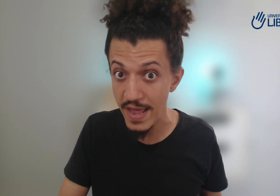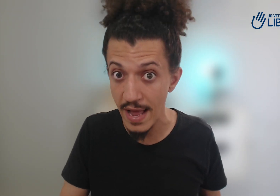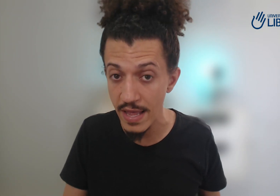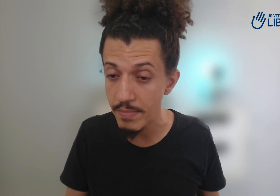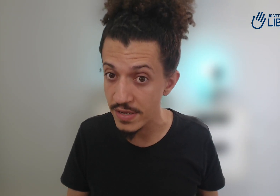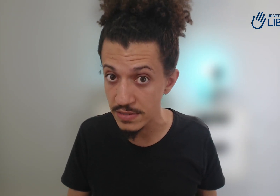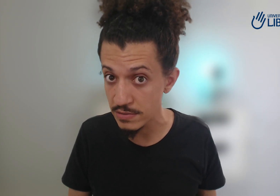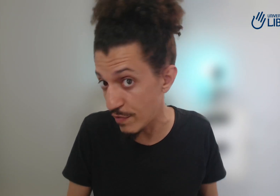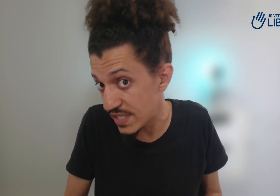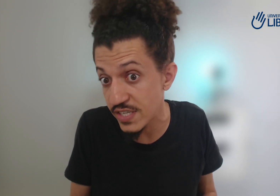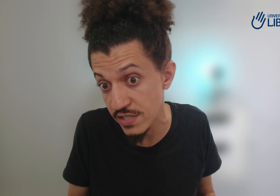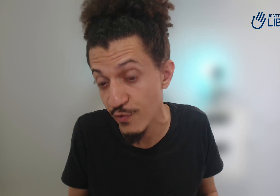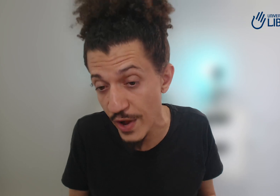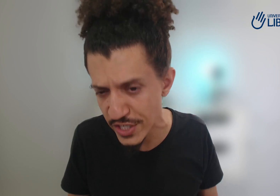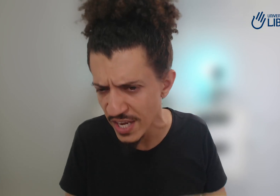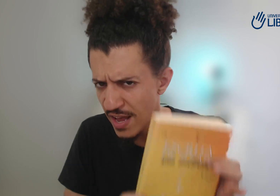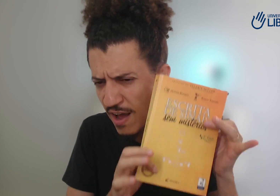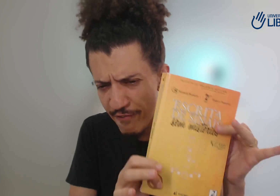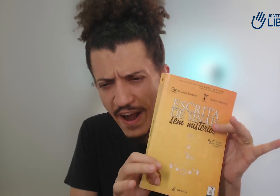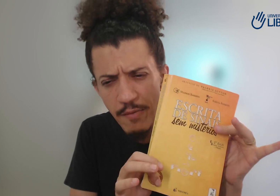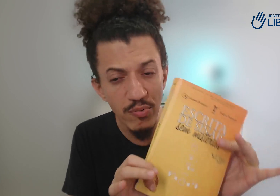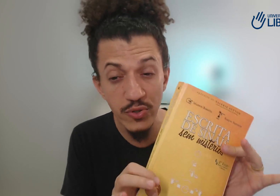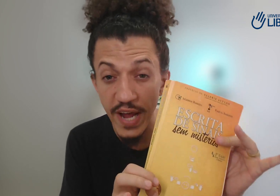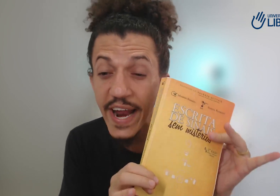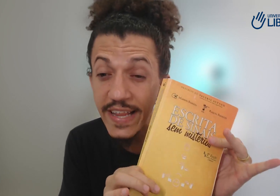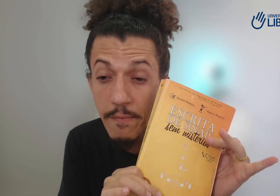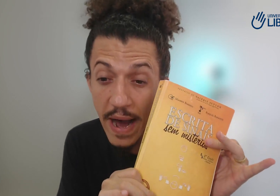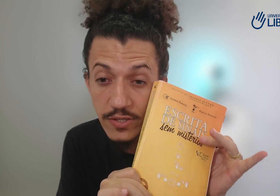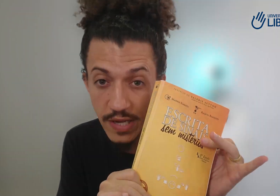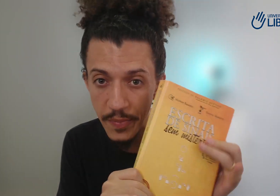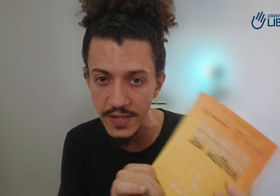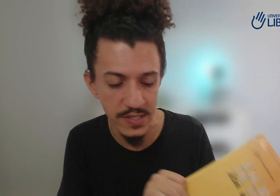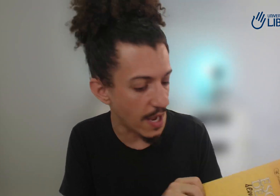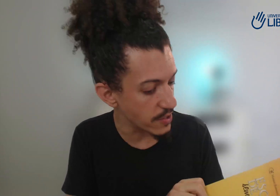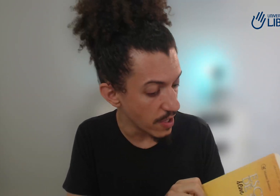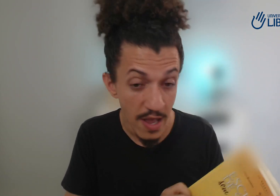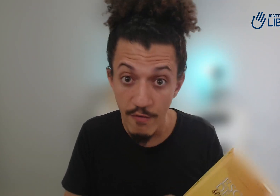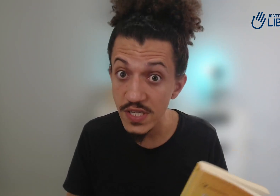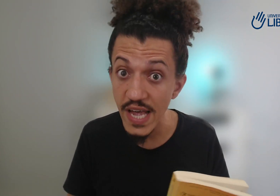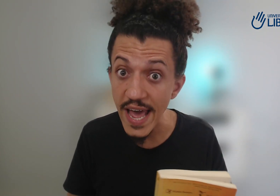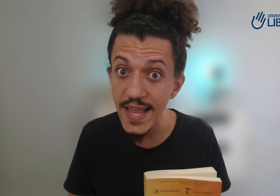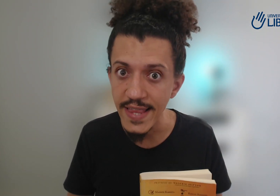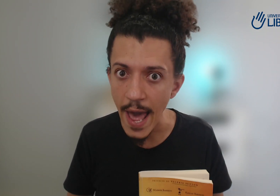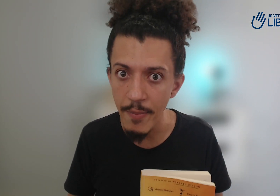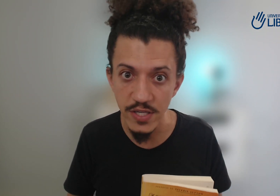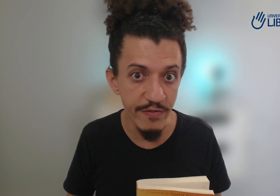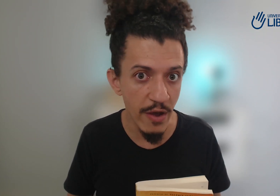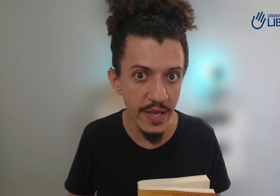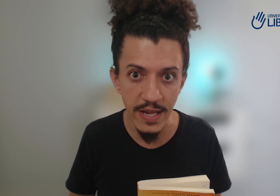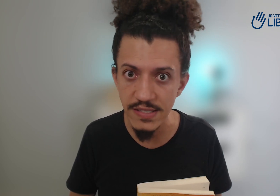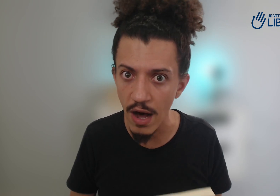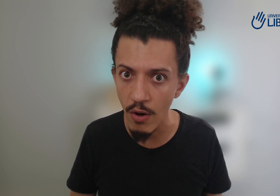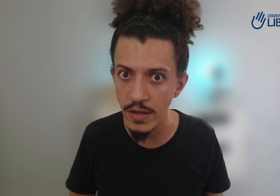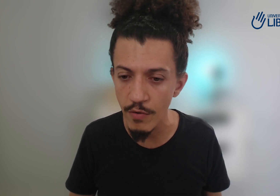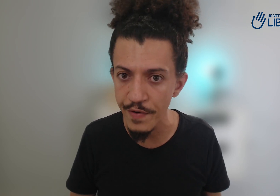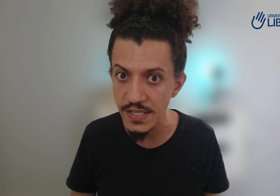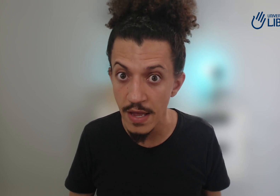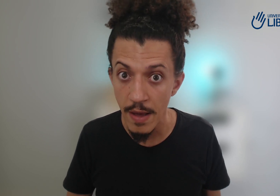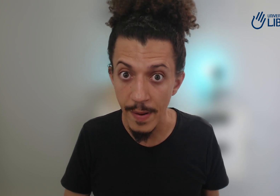a Libras? Talvez seja fluente. Vai impulsionar ainda mais os aprendizados. Você é intérprete, veio aqui nessa aula, talvez, para